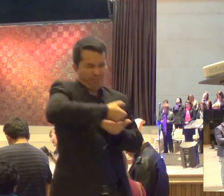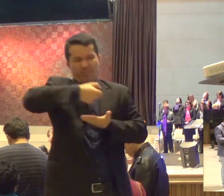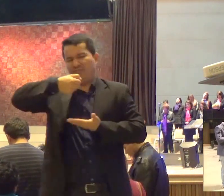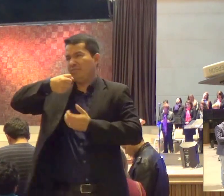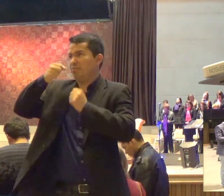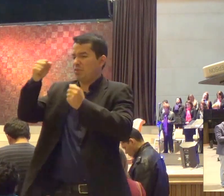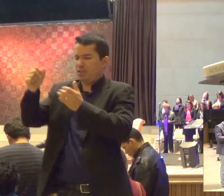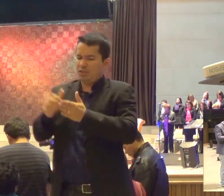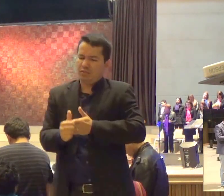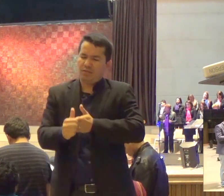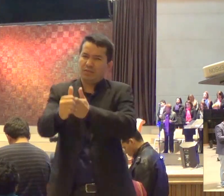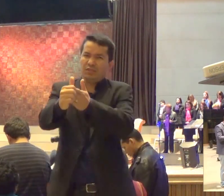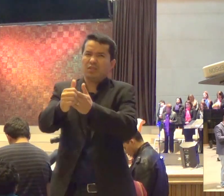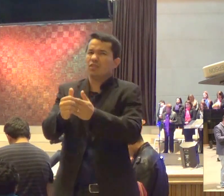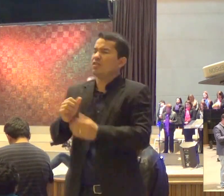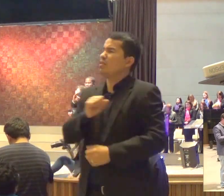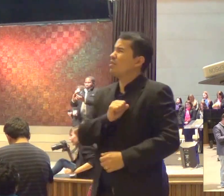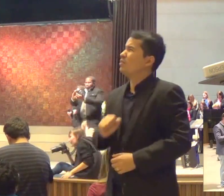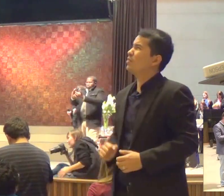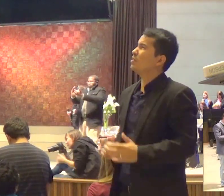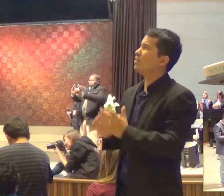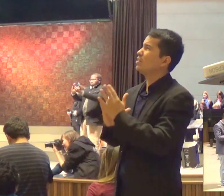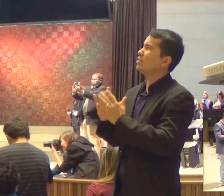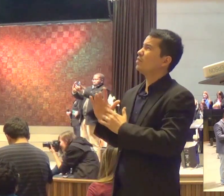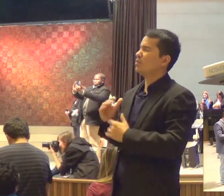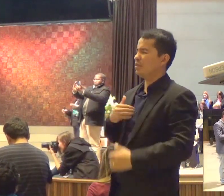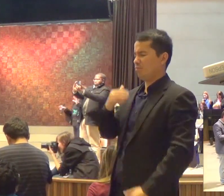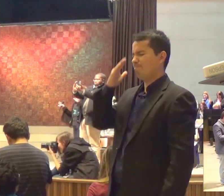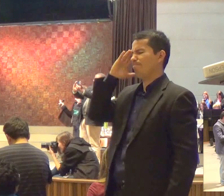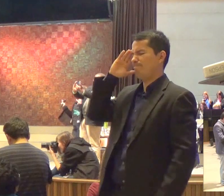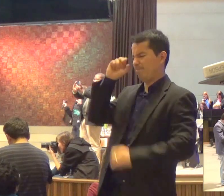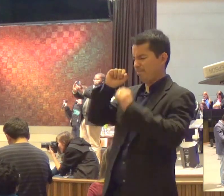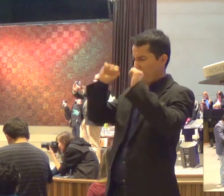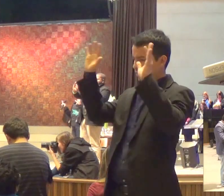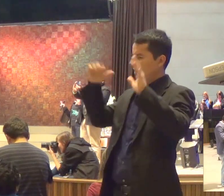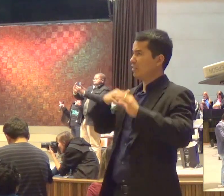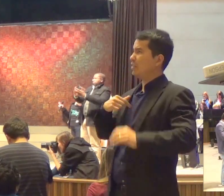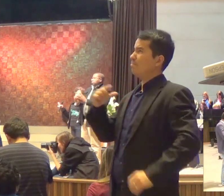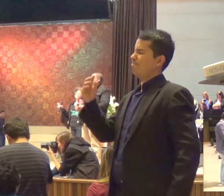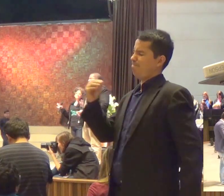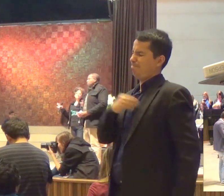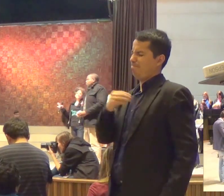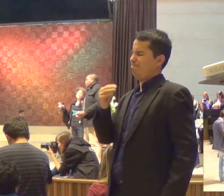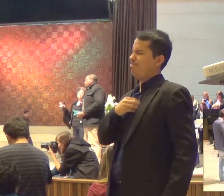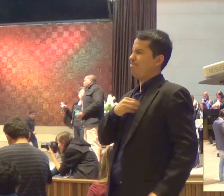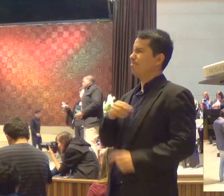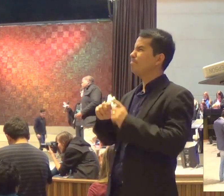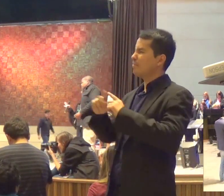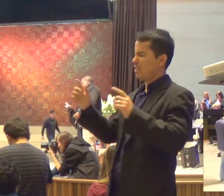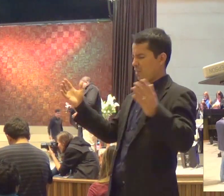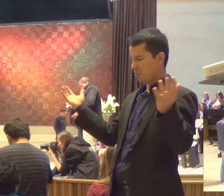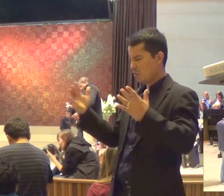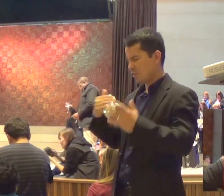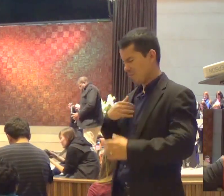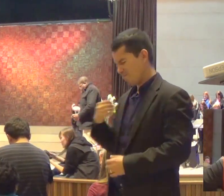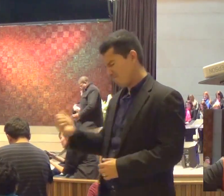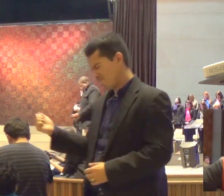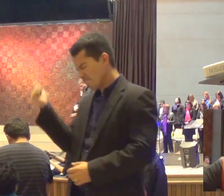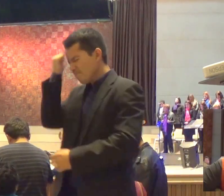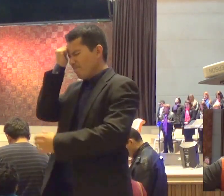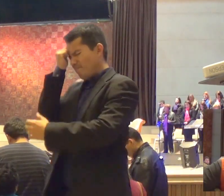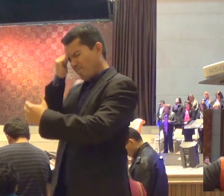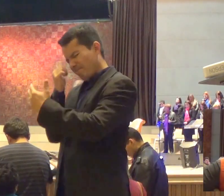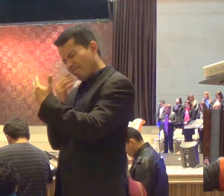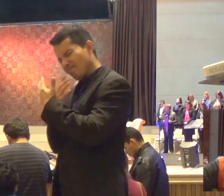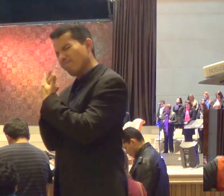eu entendo que sou pecador mas hoje eu me arrependo